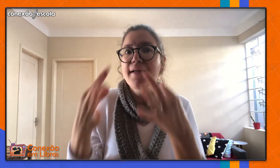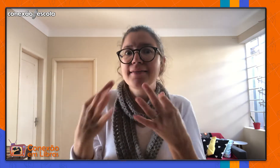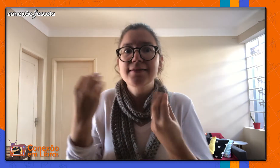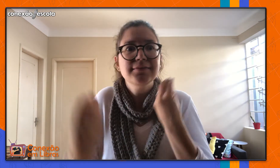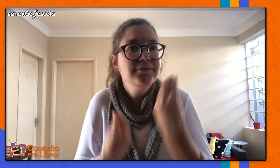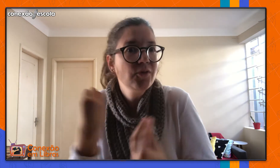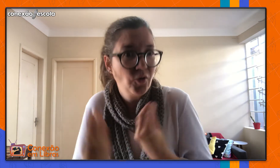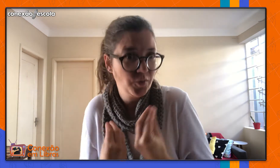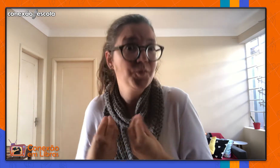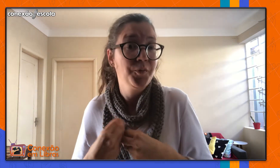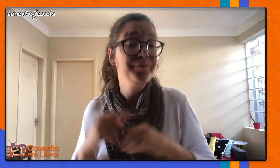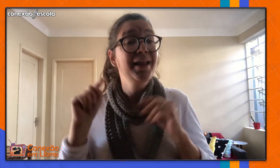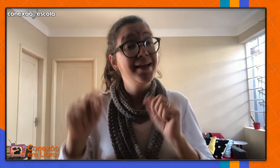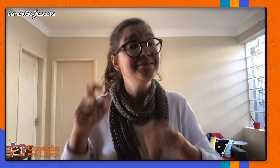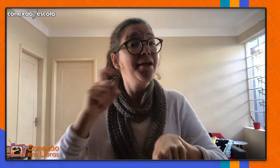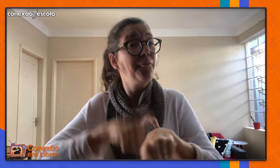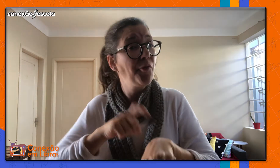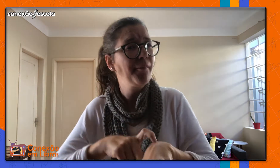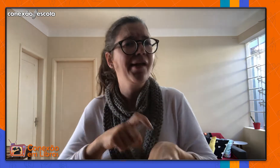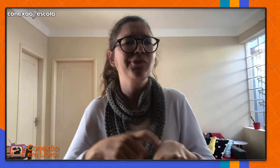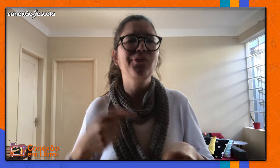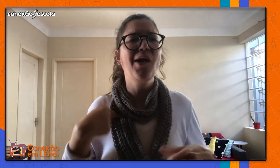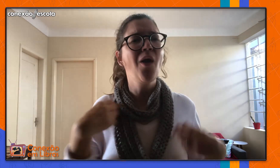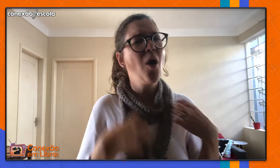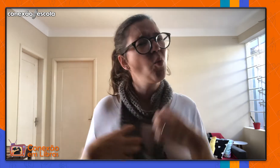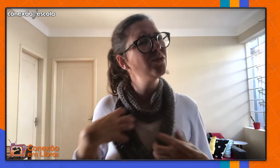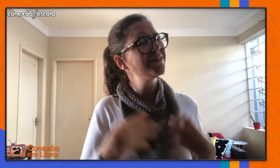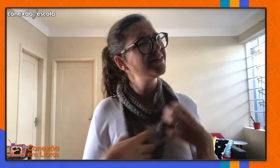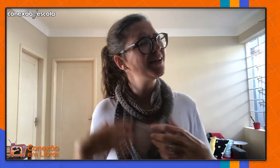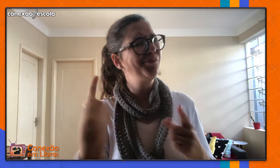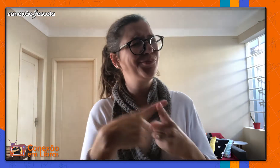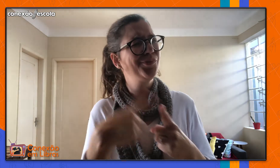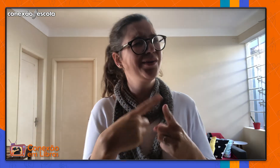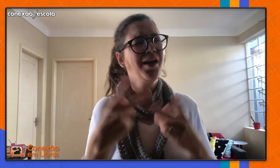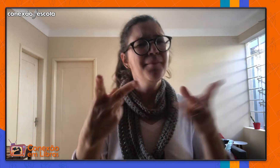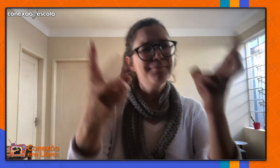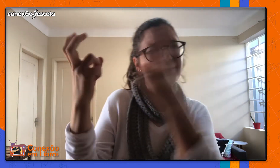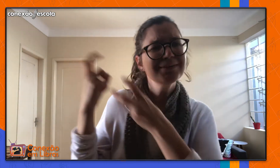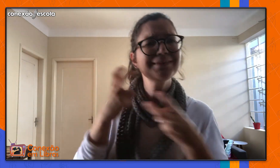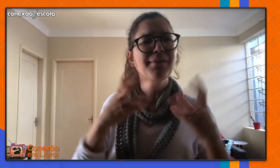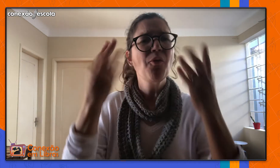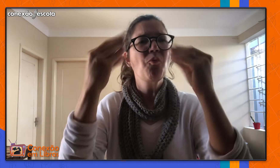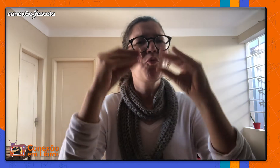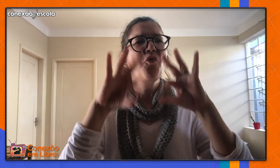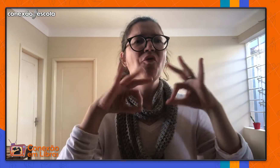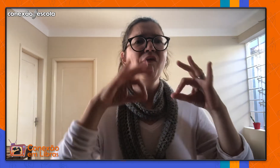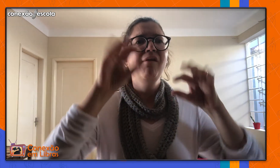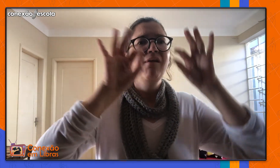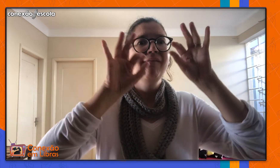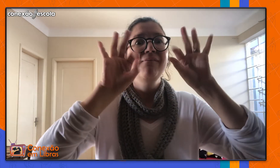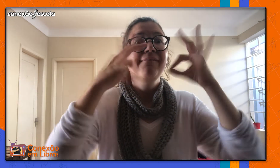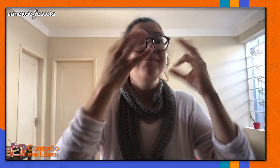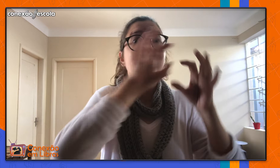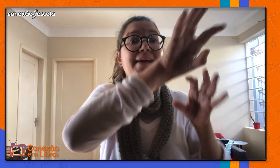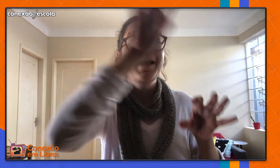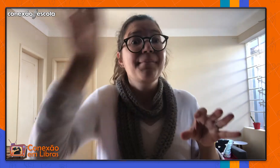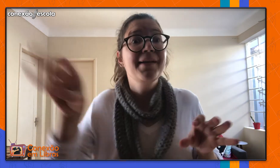direitos que ela teria, a minha atenção, as estratégias que eu iria utilizar. E eu fiquei muito angustiada ao ver que a maioria